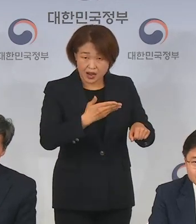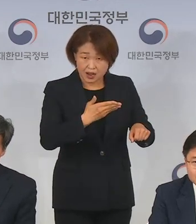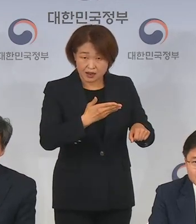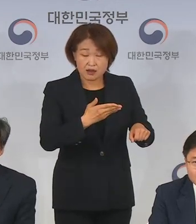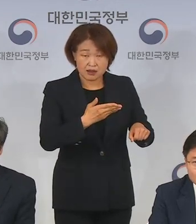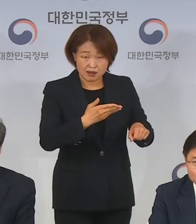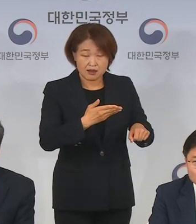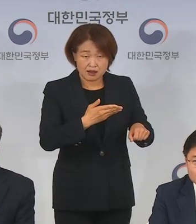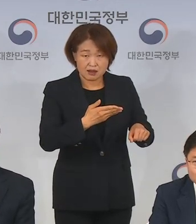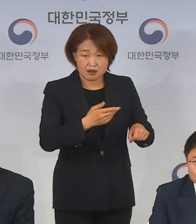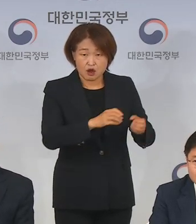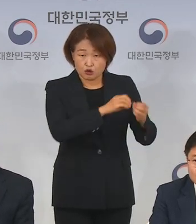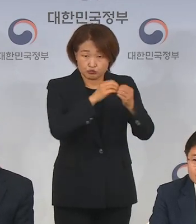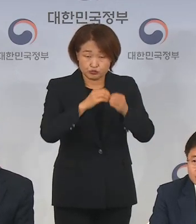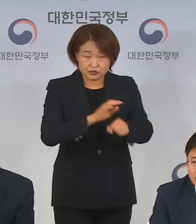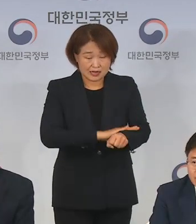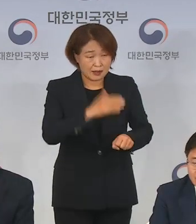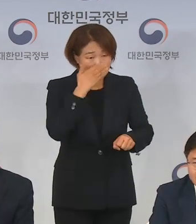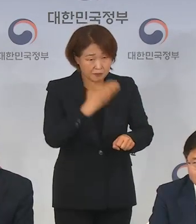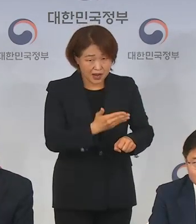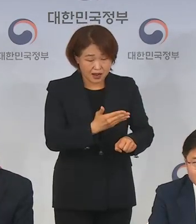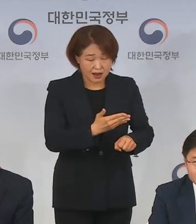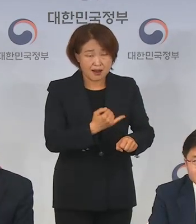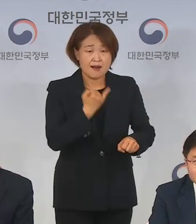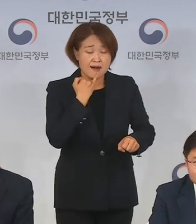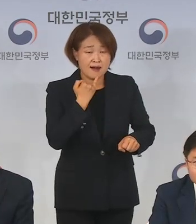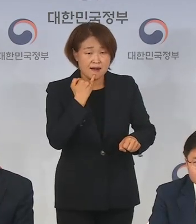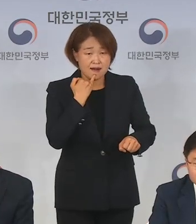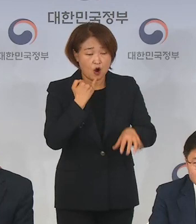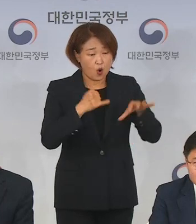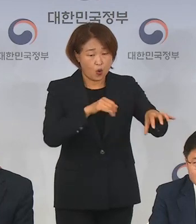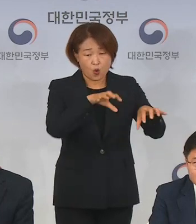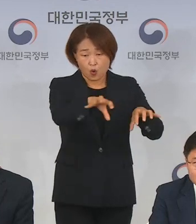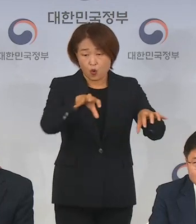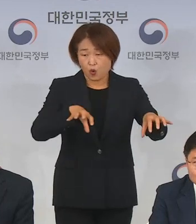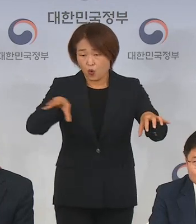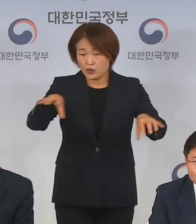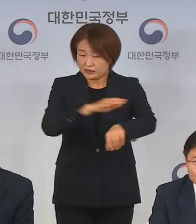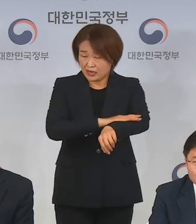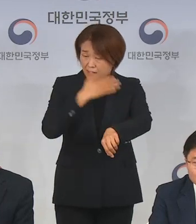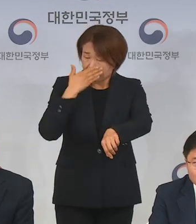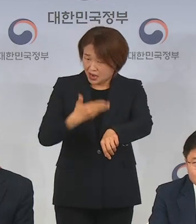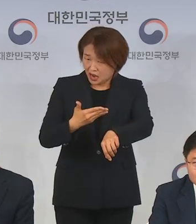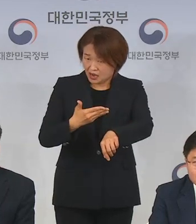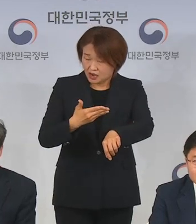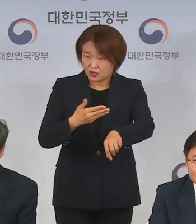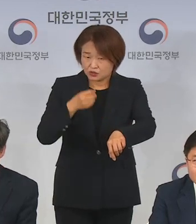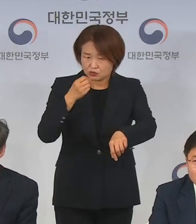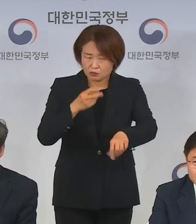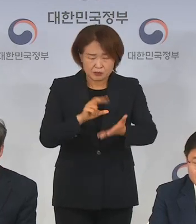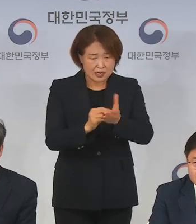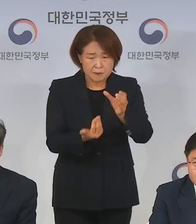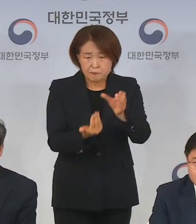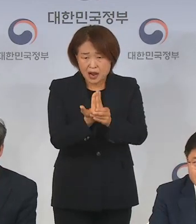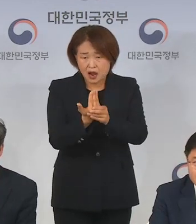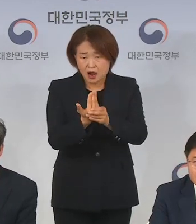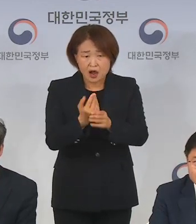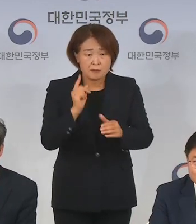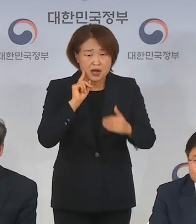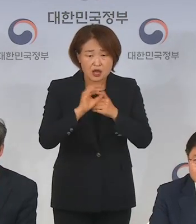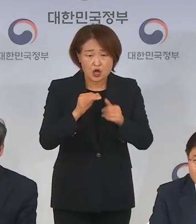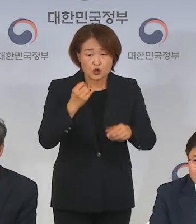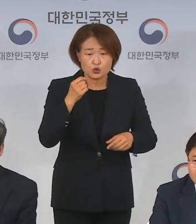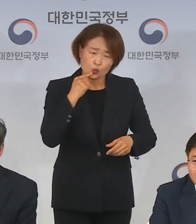수 있을 만큼 설비 구성이 되어 있는지 배치가 되어 있는지 또는 이상 상황이 발생했을